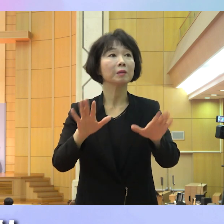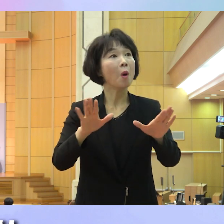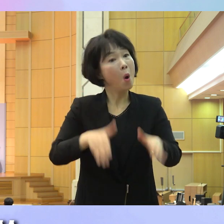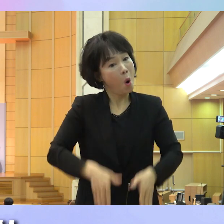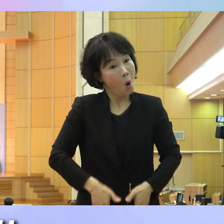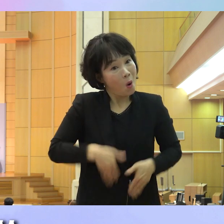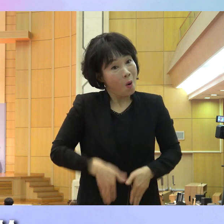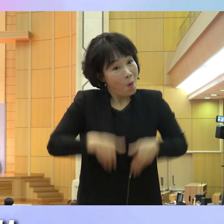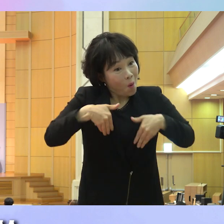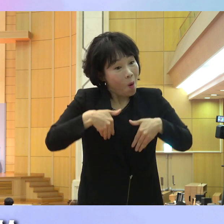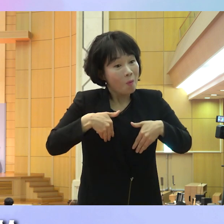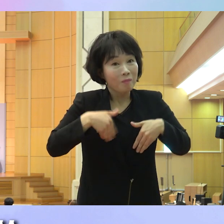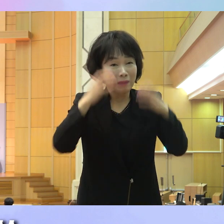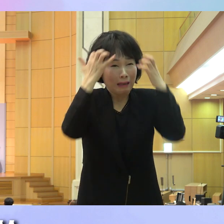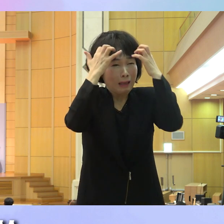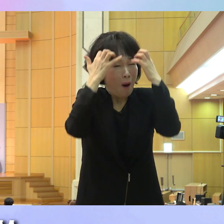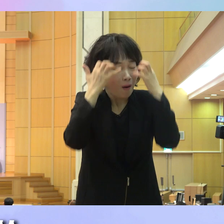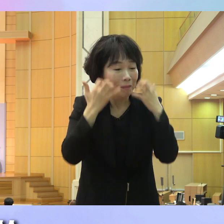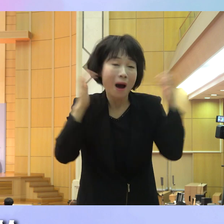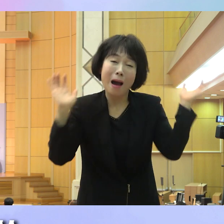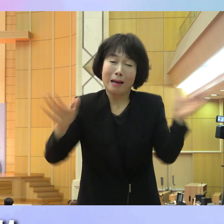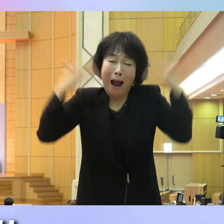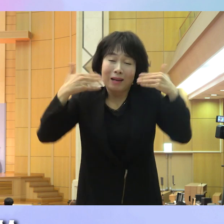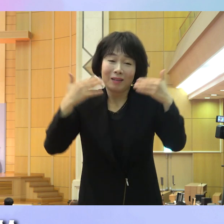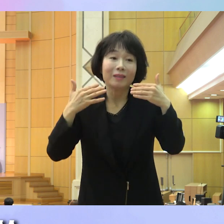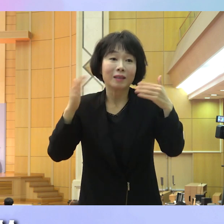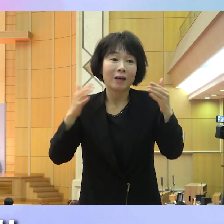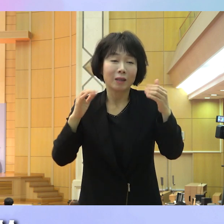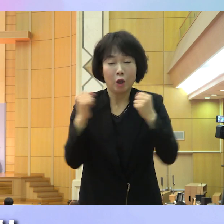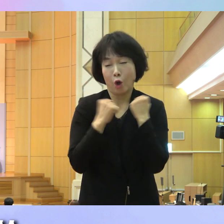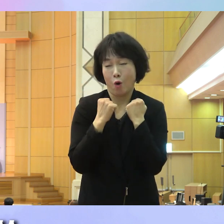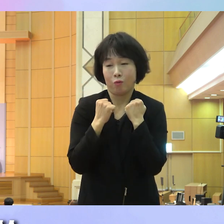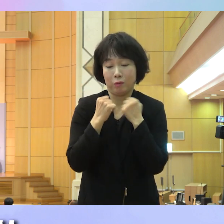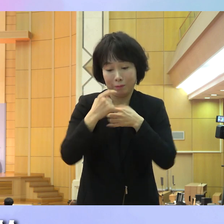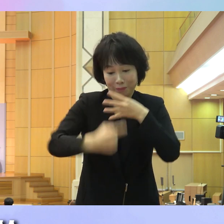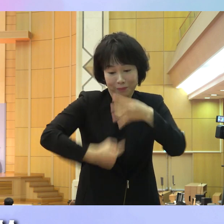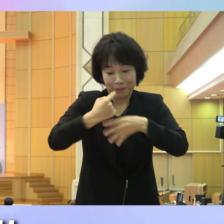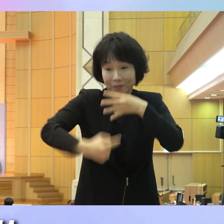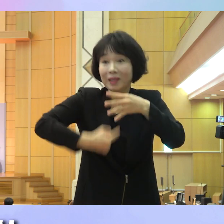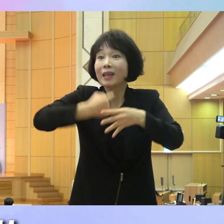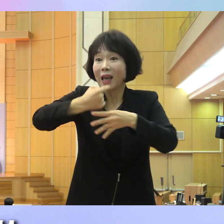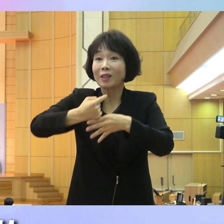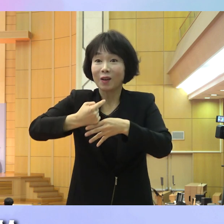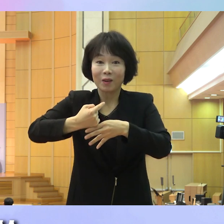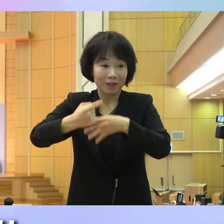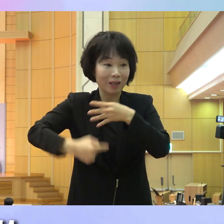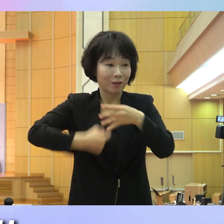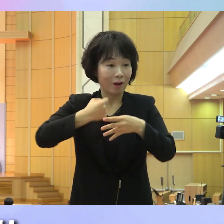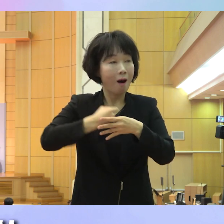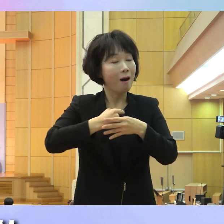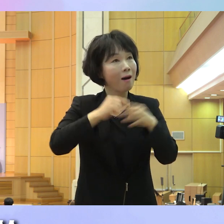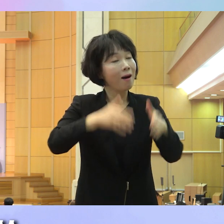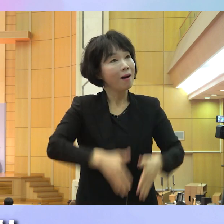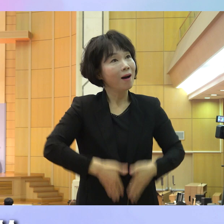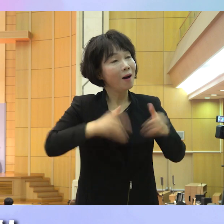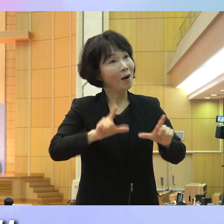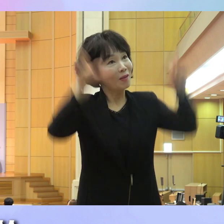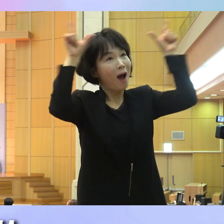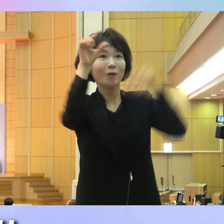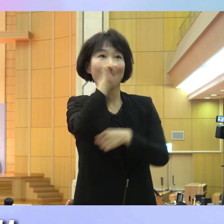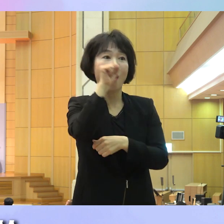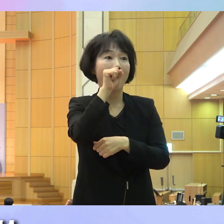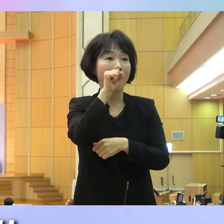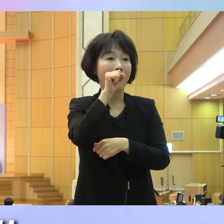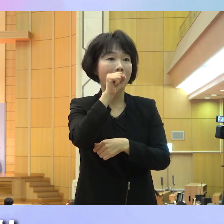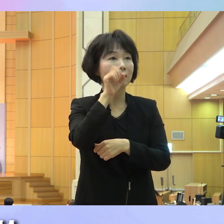여름이라든지 가을이라든지 너무너무 계절이 좋아도 좋은 날씨고 때로 비 올